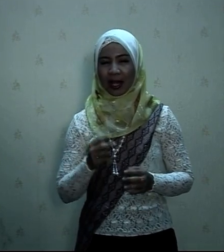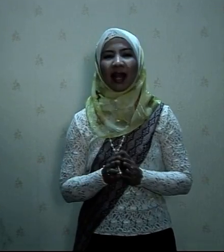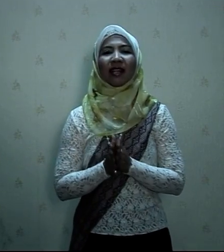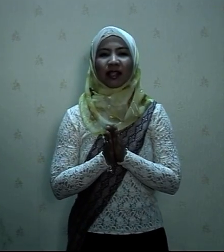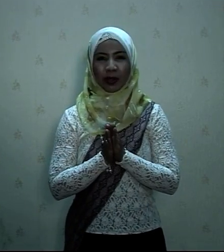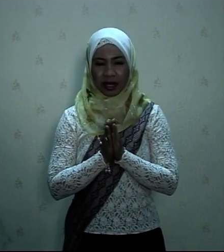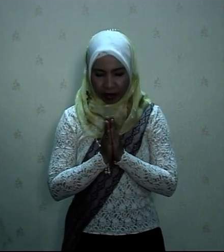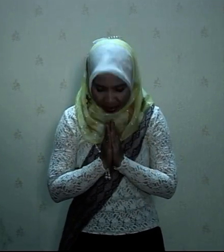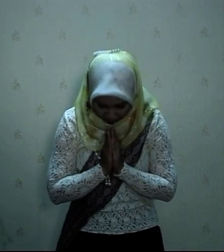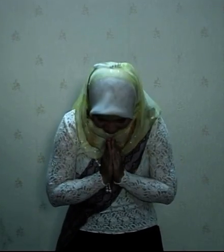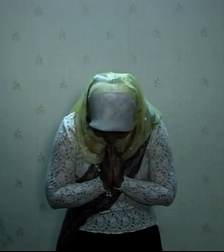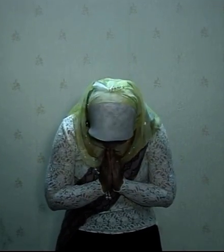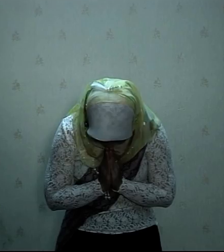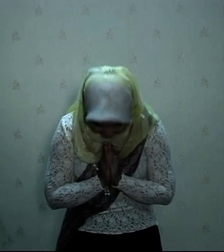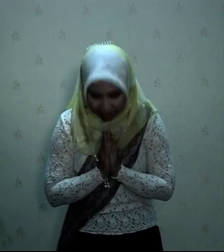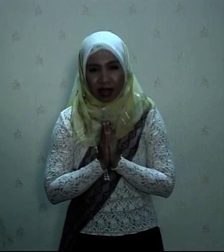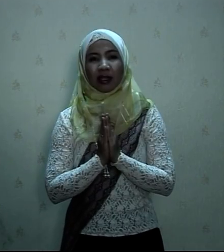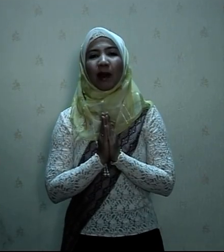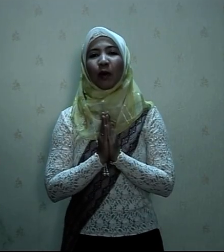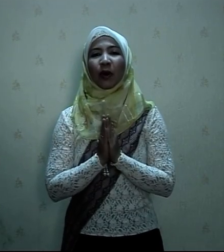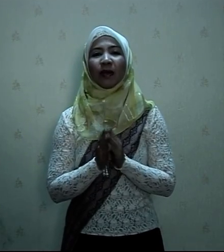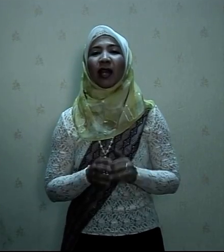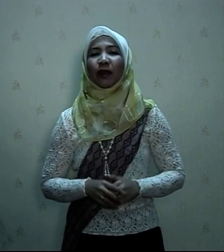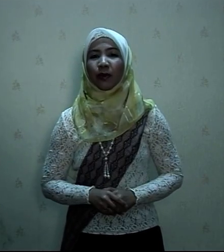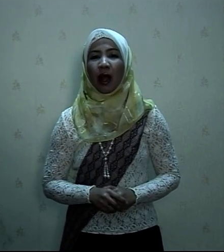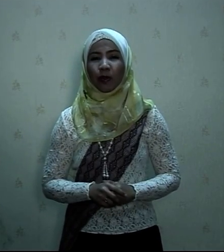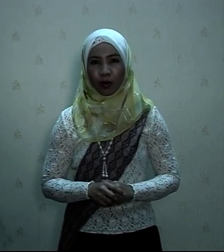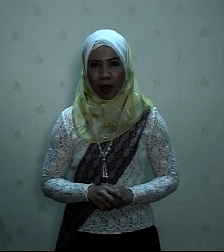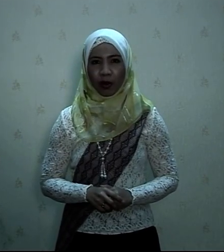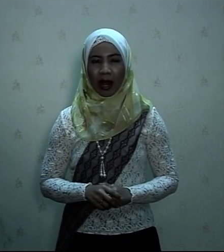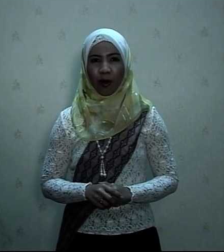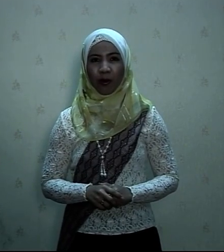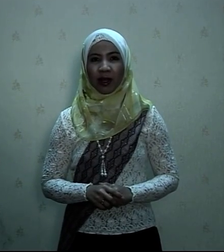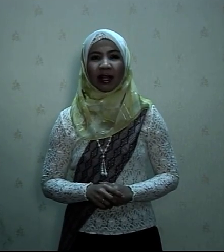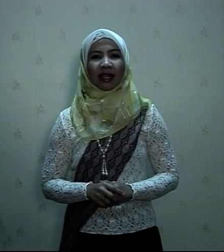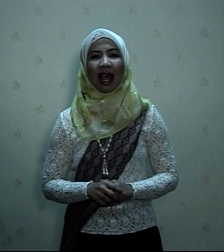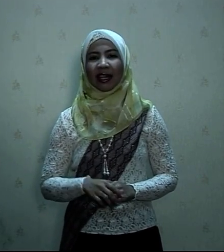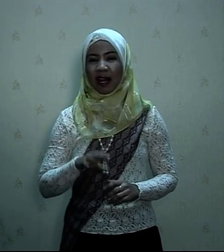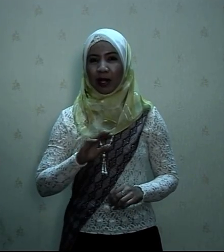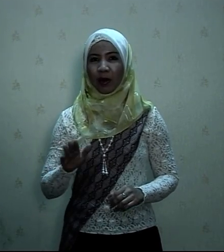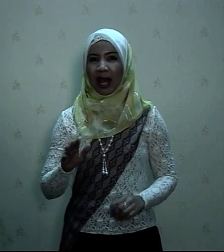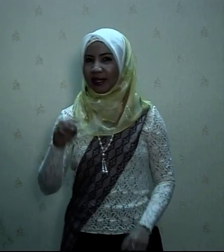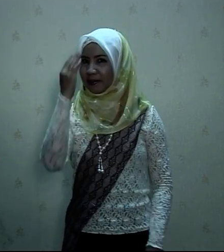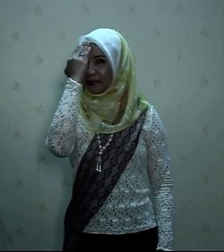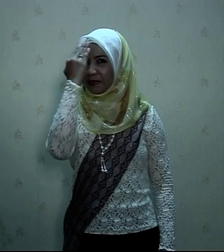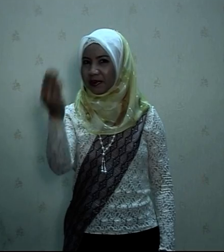คะสวัสดีด้วยการไหว้สำหรับบุคคลที่มีอายุอาวุโสมากกว่าเราแต่ถ้าในระดับเท่ากันสวัส